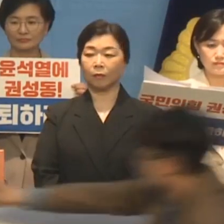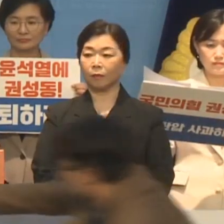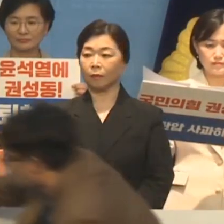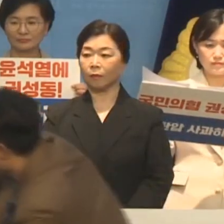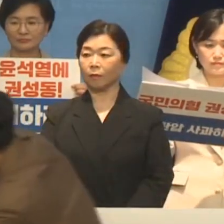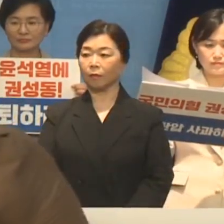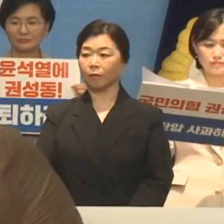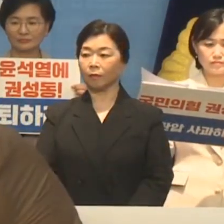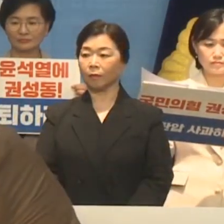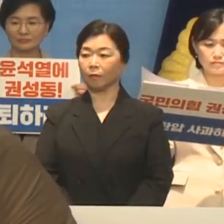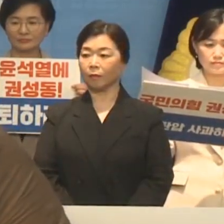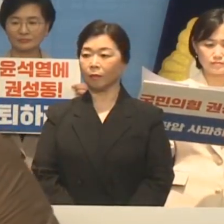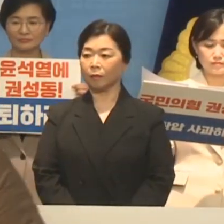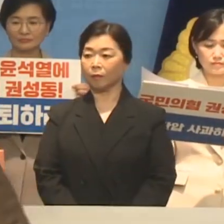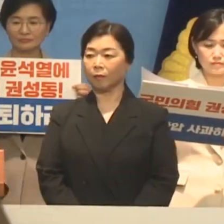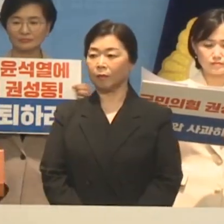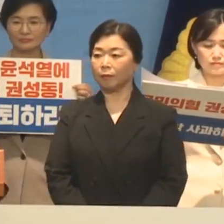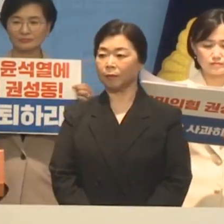네,